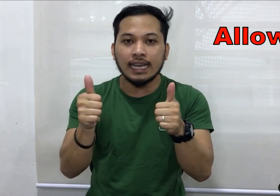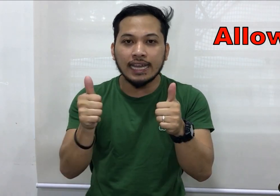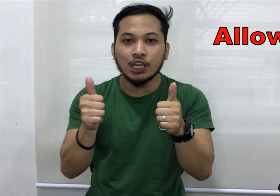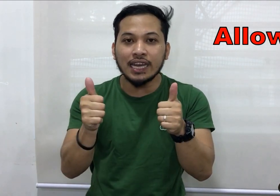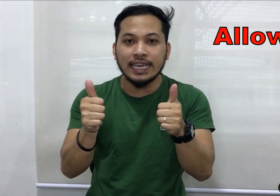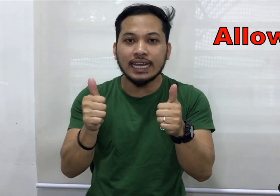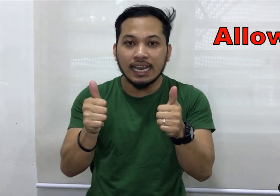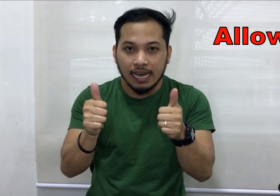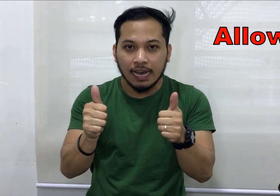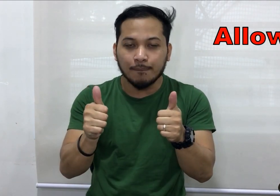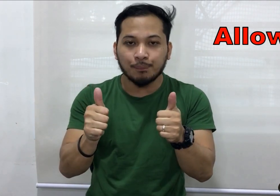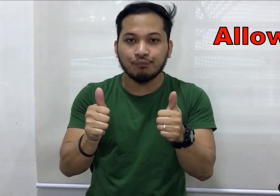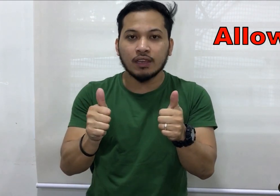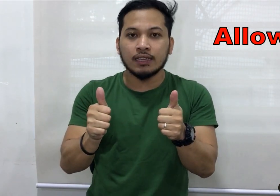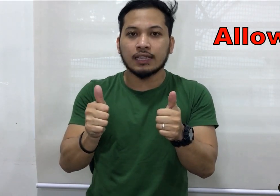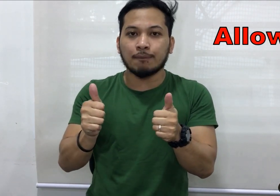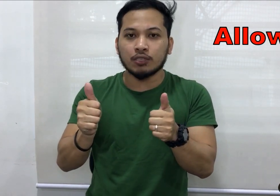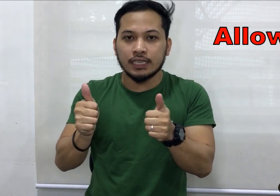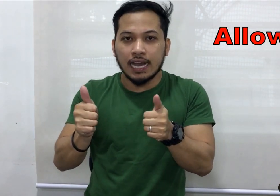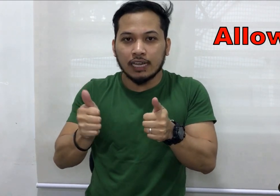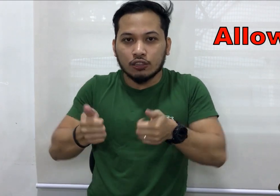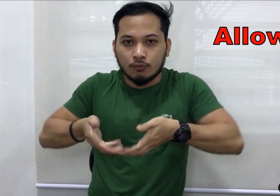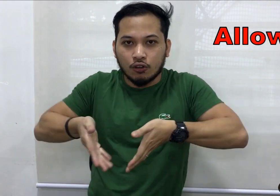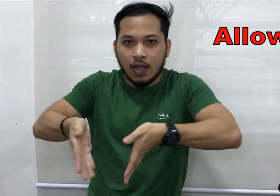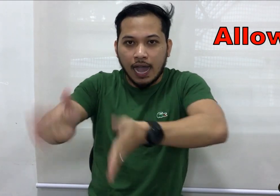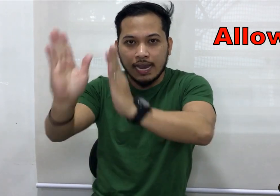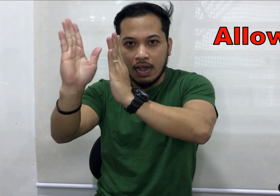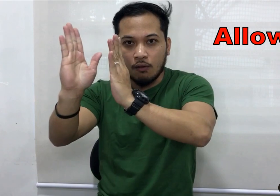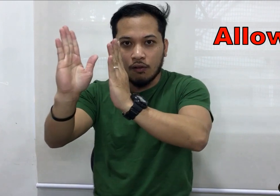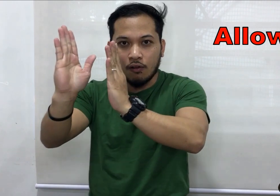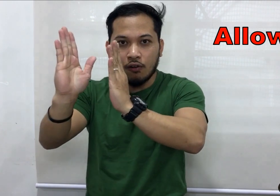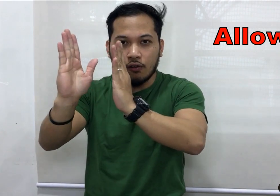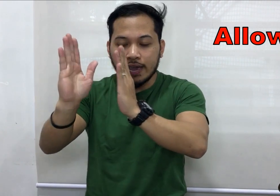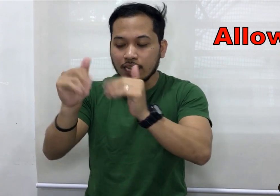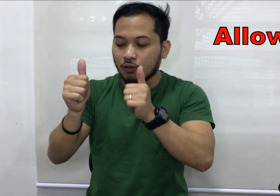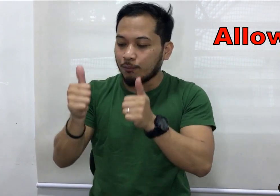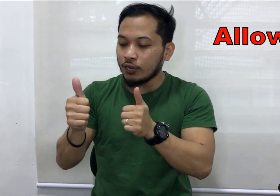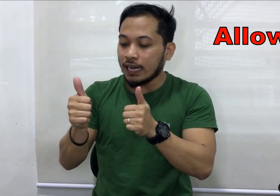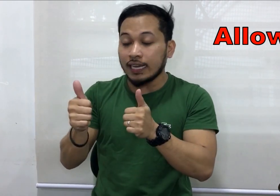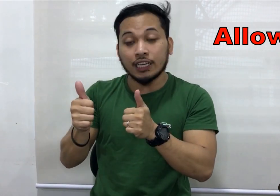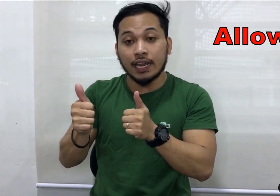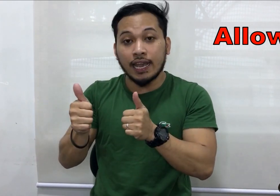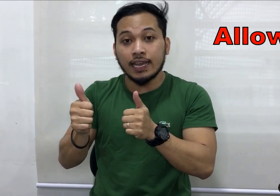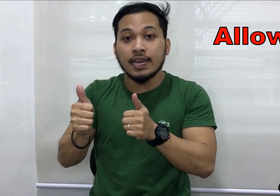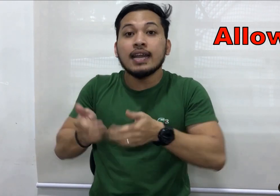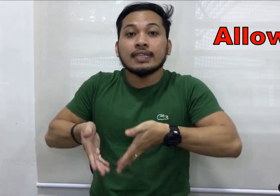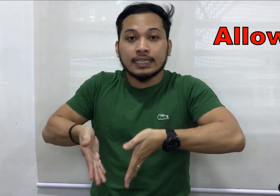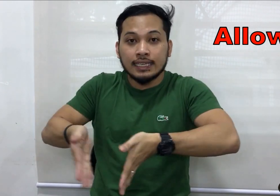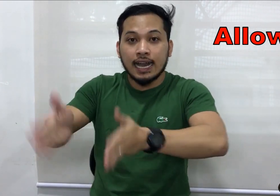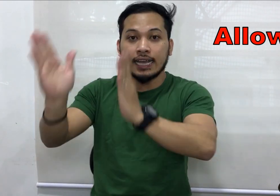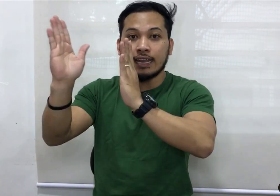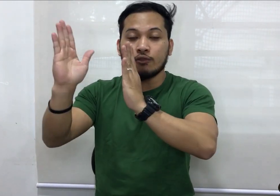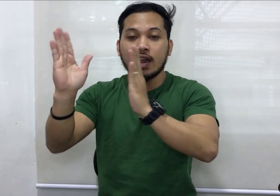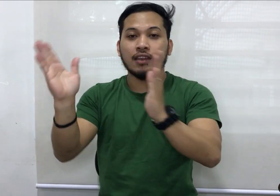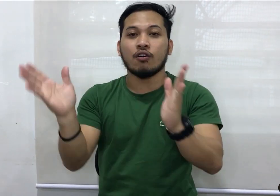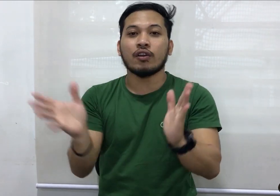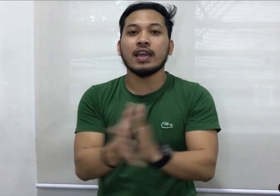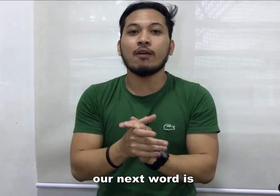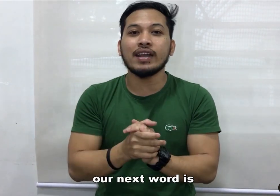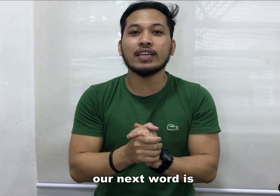Naka letter A ka lang, tapos igaganto mo. Allow. Okay, nakuha po, naka letter A. Tapos igaganyan mo yan. Okay, our